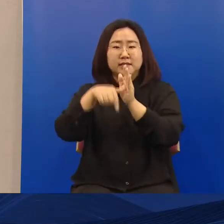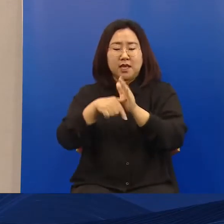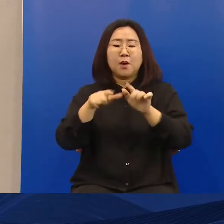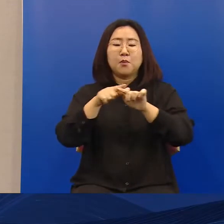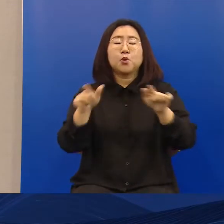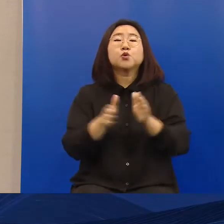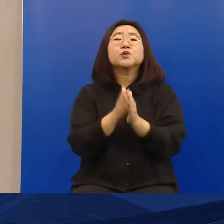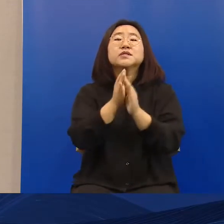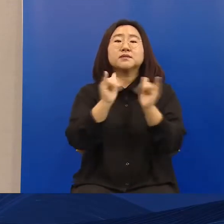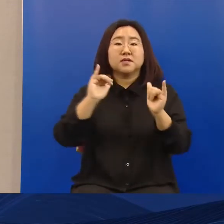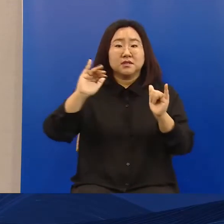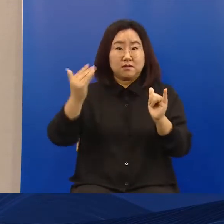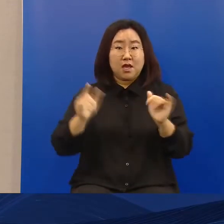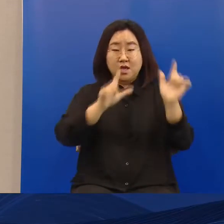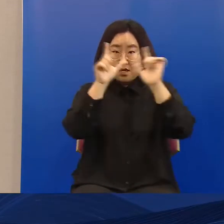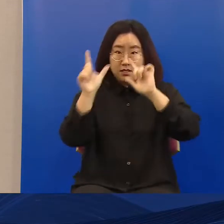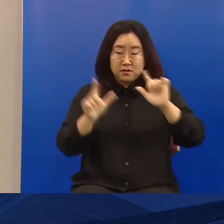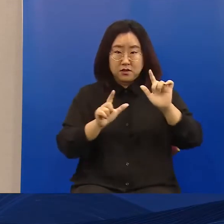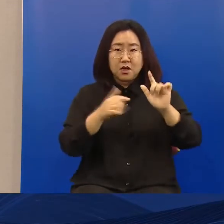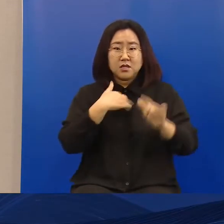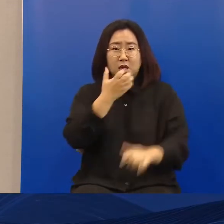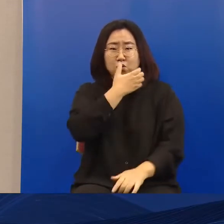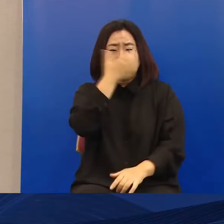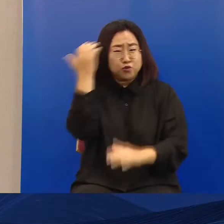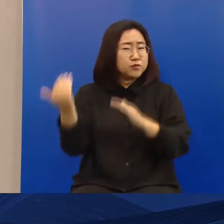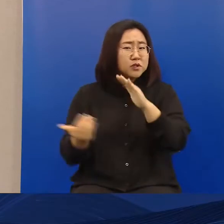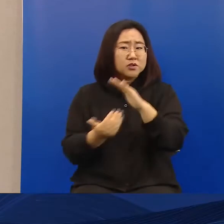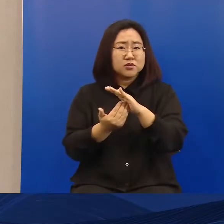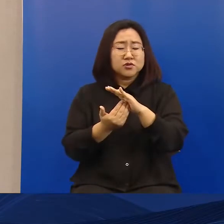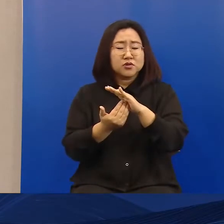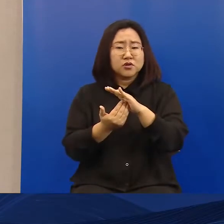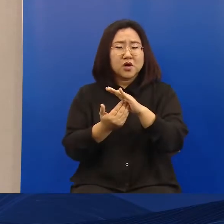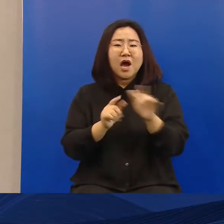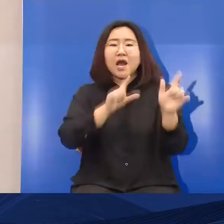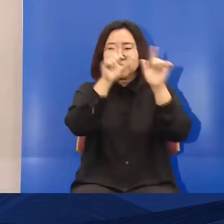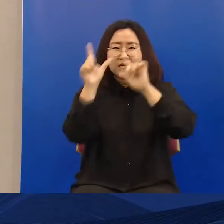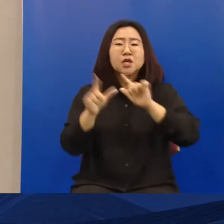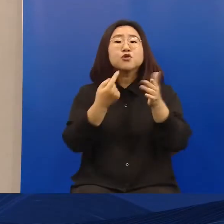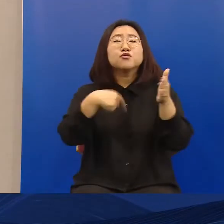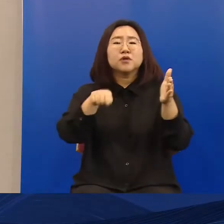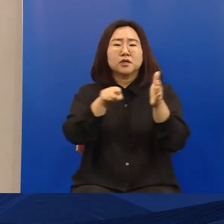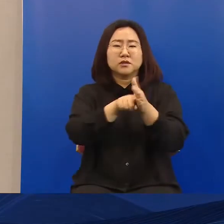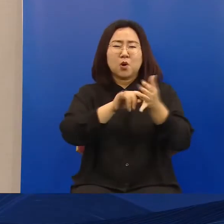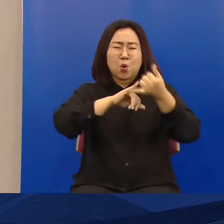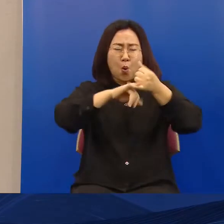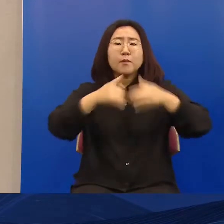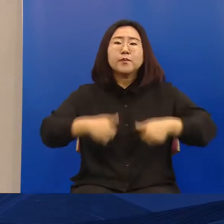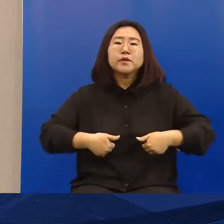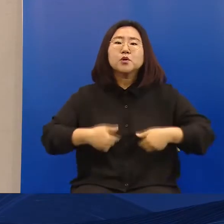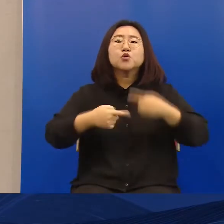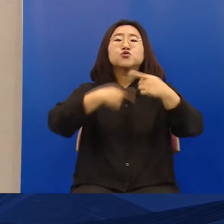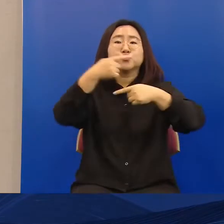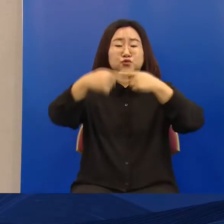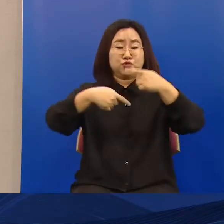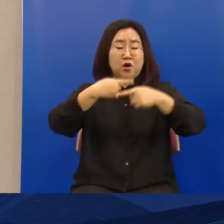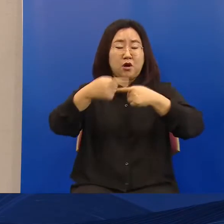시민으로 제대로 살고 자기의 꿈도 이뤄가면서 살아가기 위해서는 이 수화는